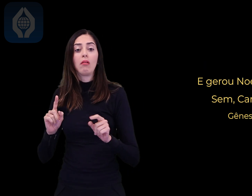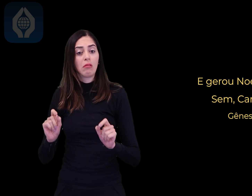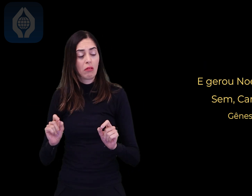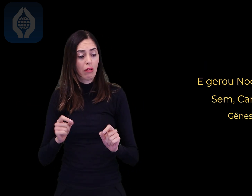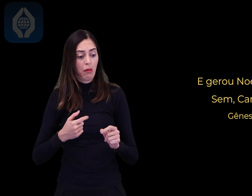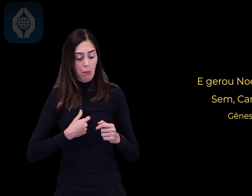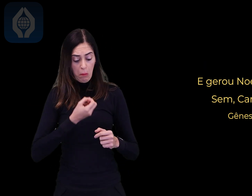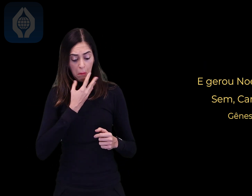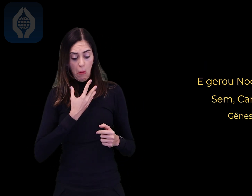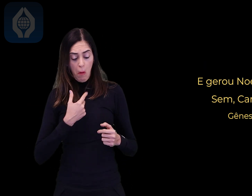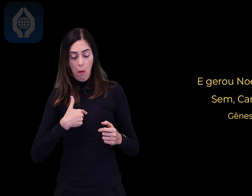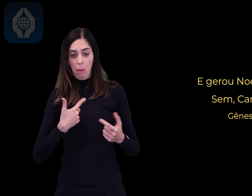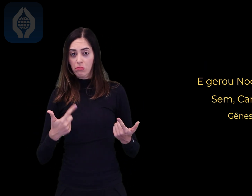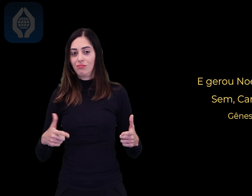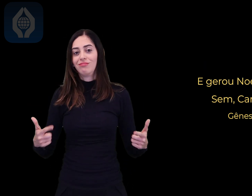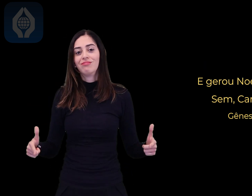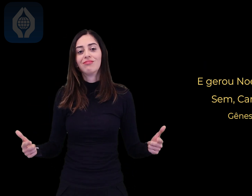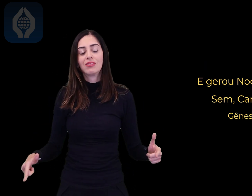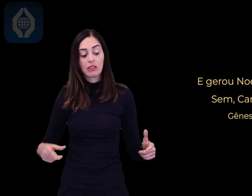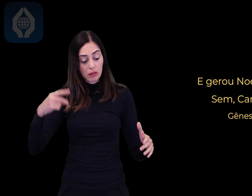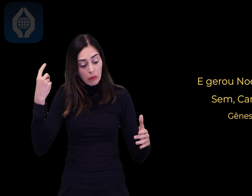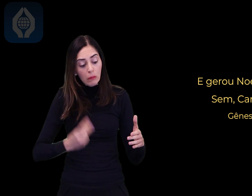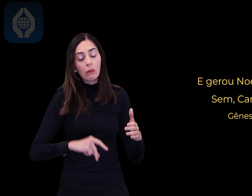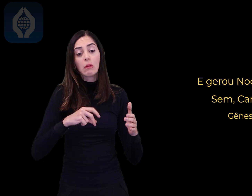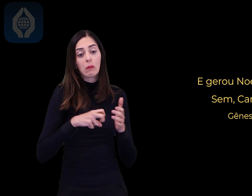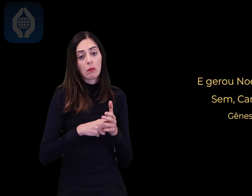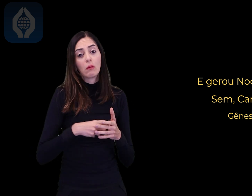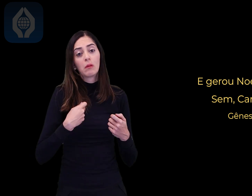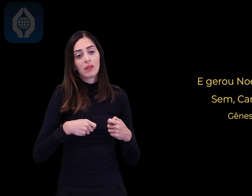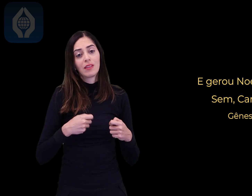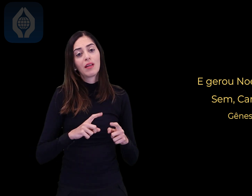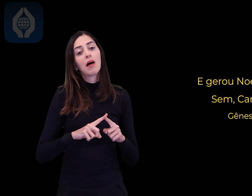Ele também merecia ser castigado. Mas Noé se aproximou de Deus,